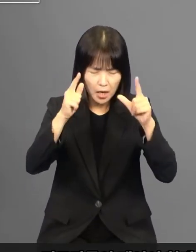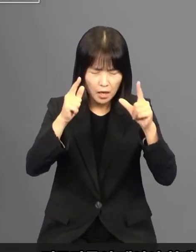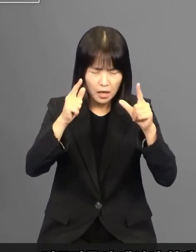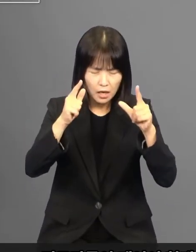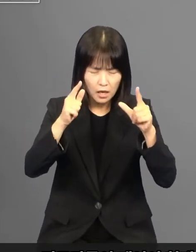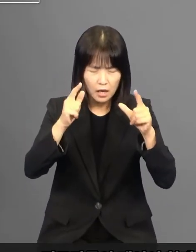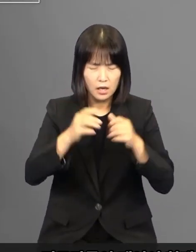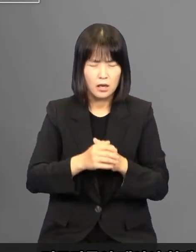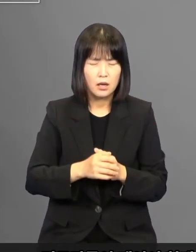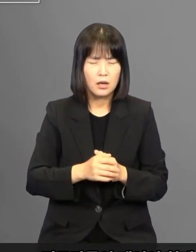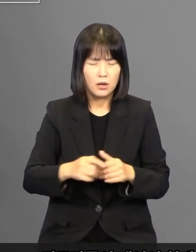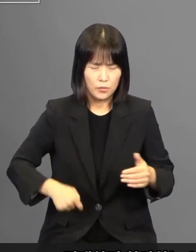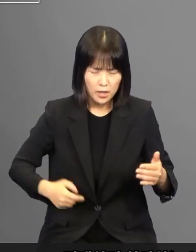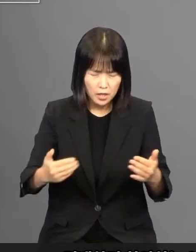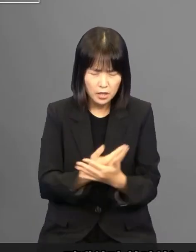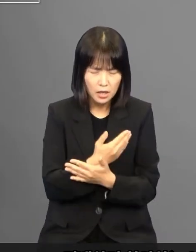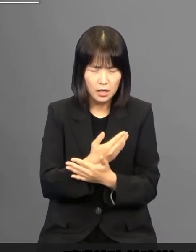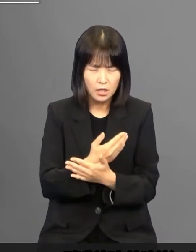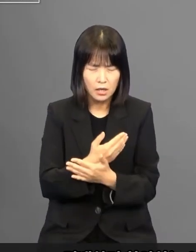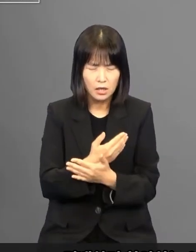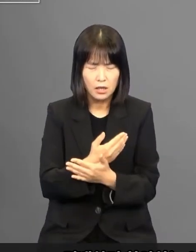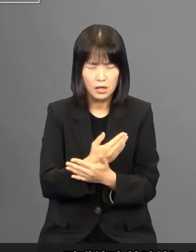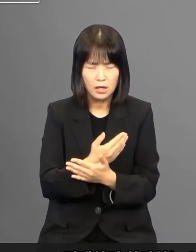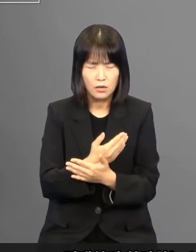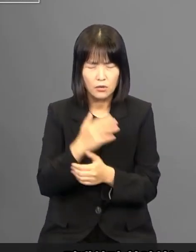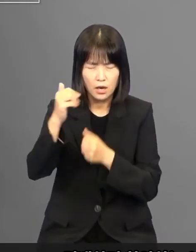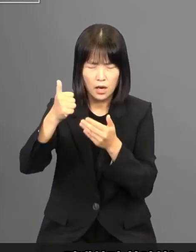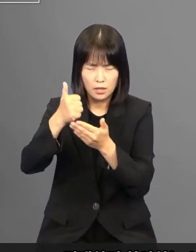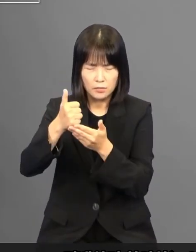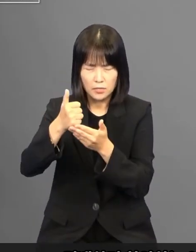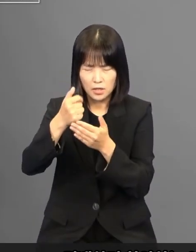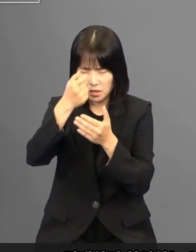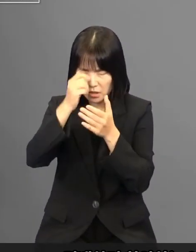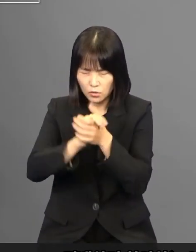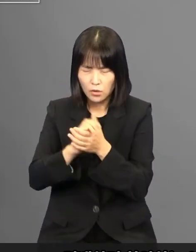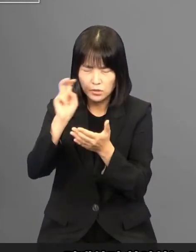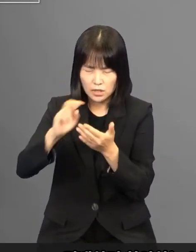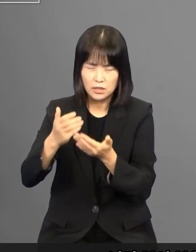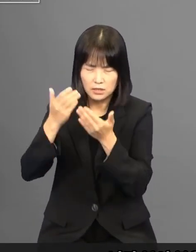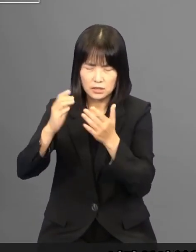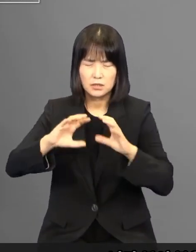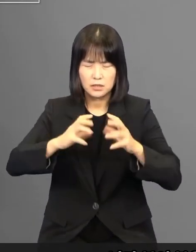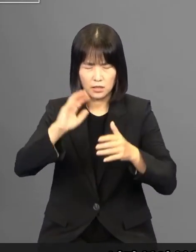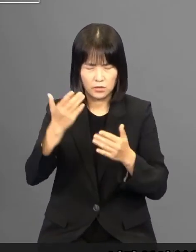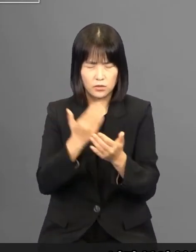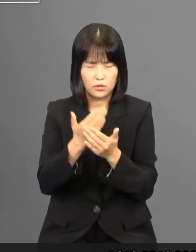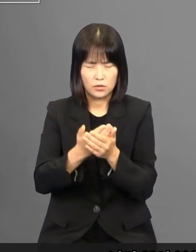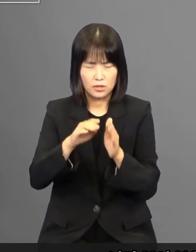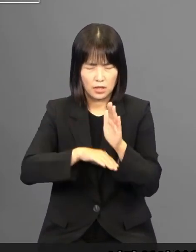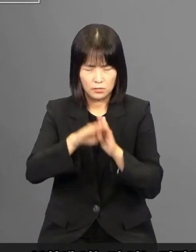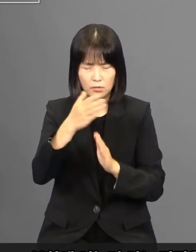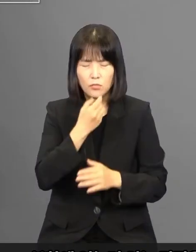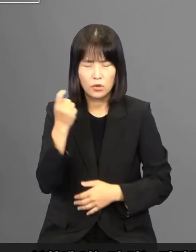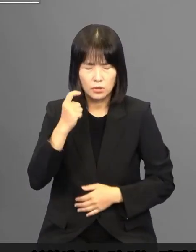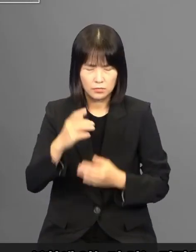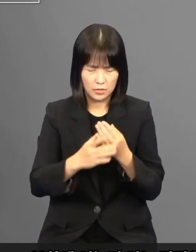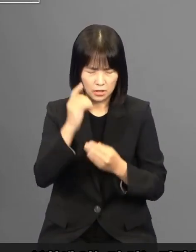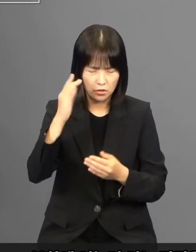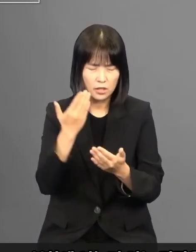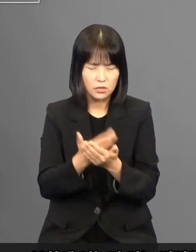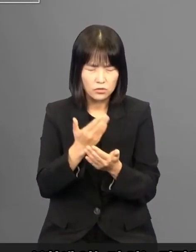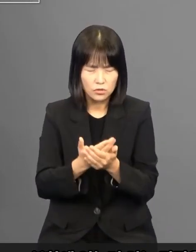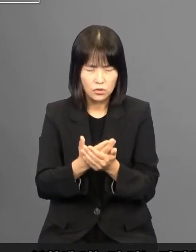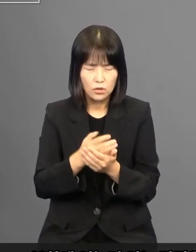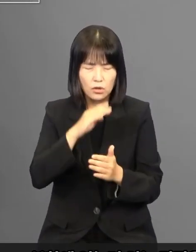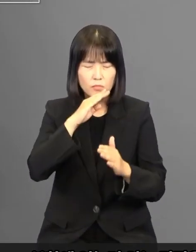하나님 앞에 엎드려 경배하며 찬양하는 이 나라가 되게 하여 주시옵소서. 남과 북이 복음으로 하나 되게 하시고, 북한에 억눌려 있는